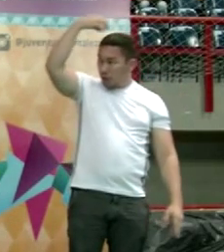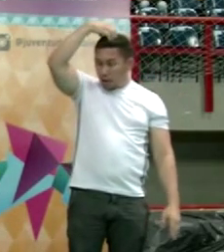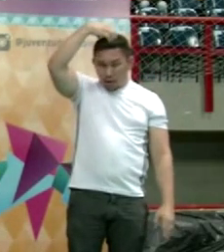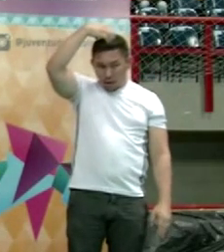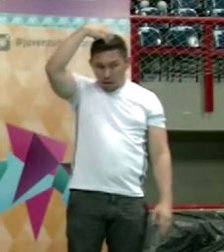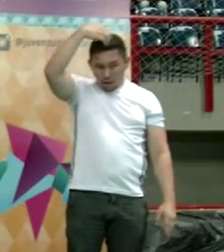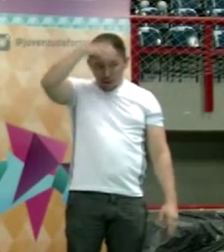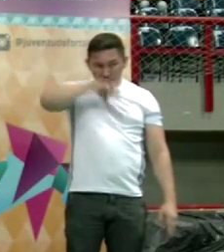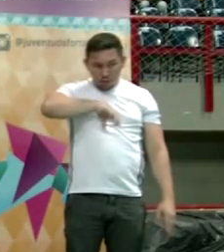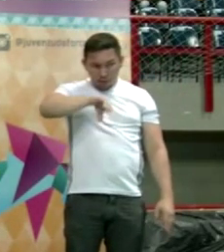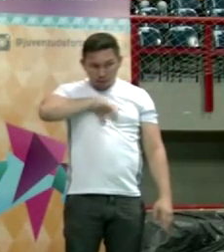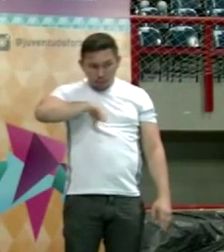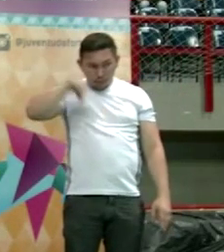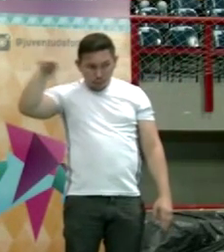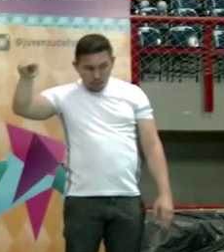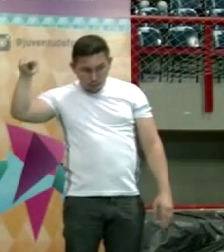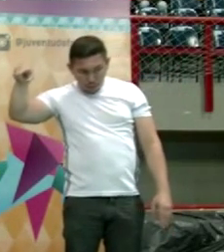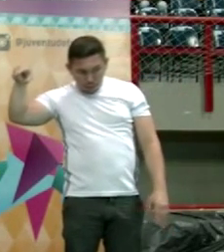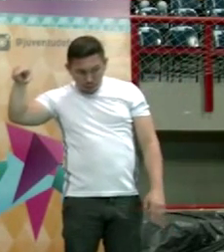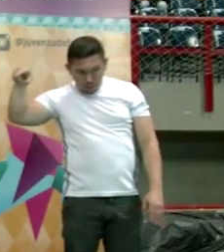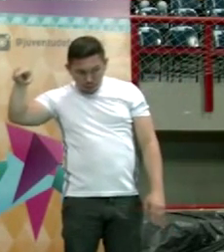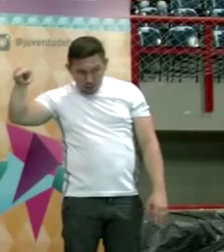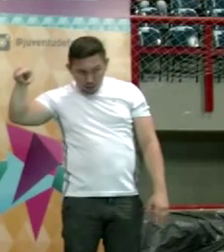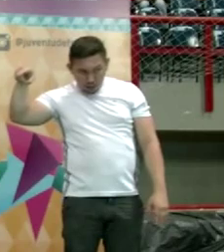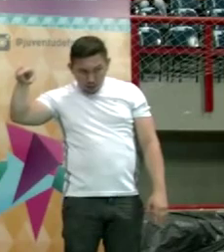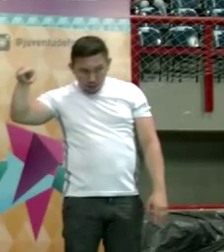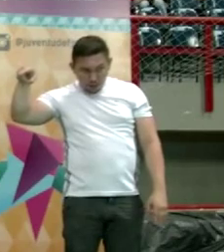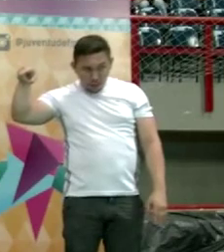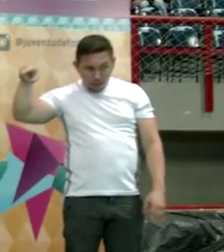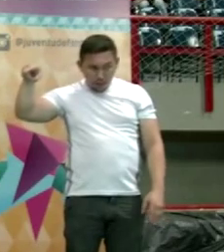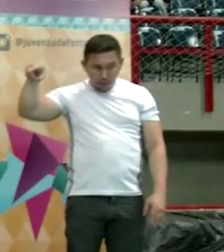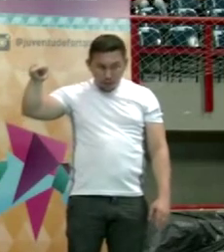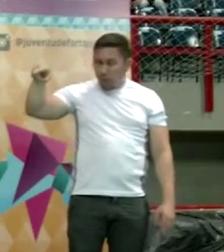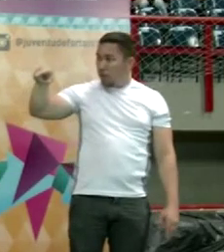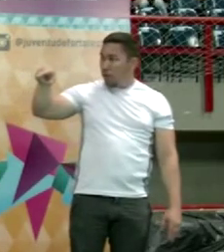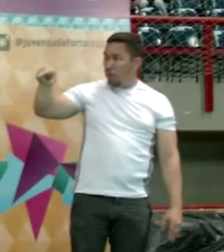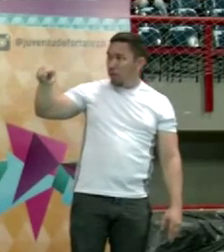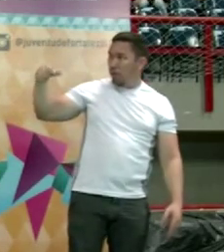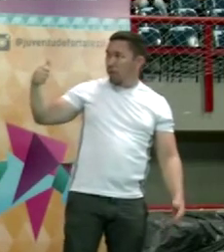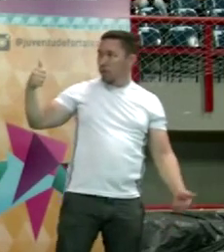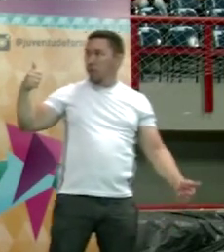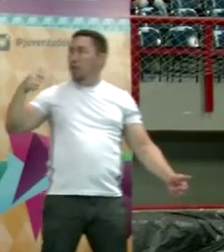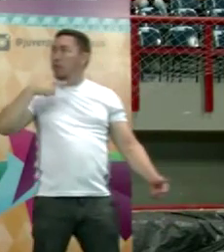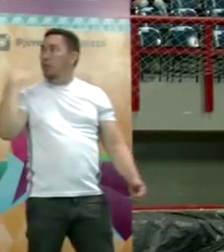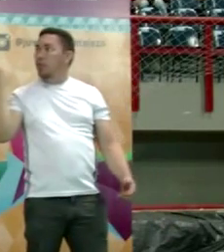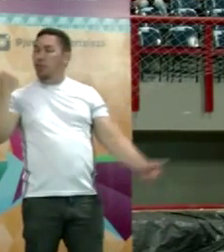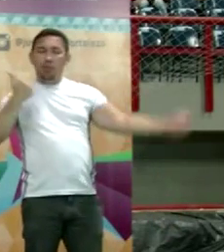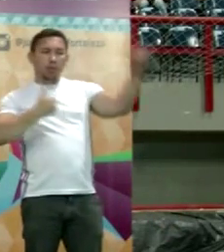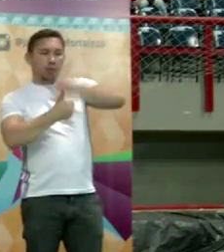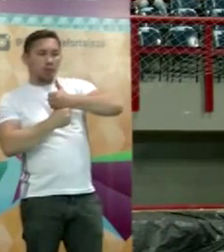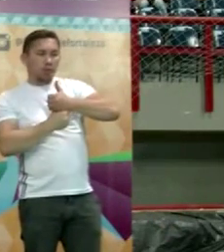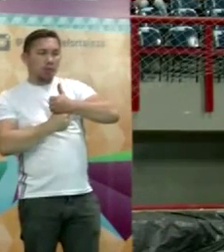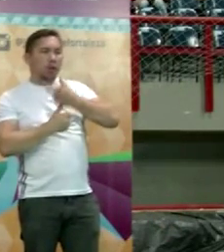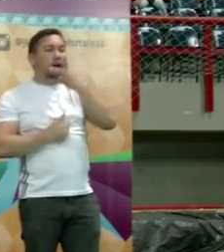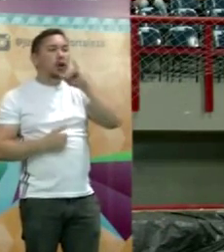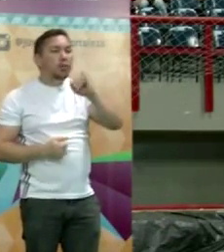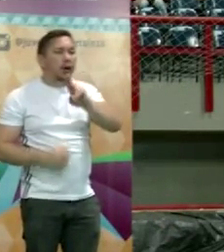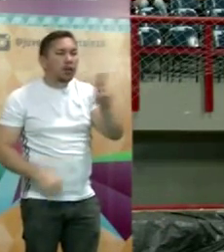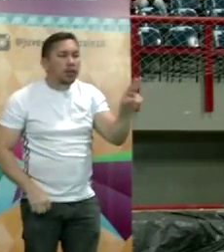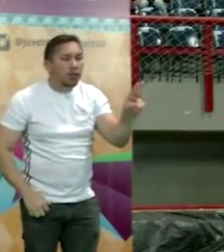rei de Portugal. Bota o pai dele morrer. Quem é o pai